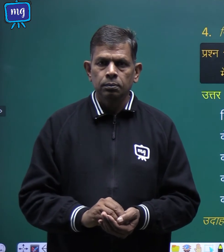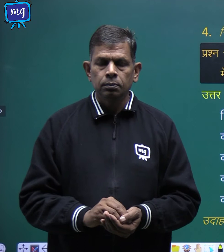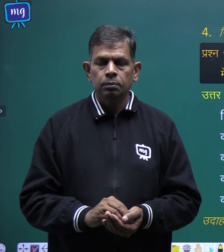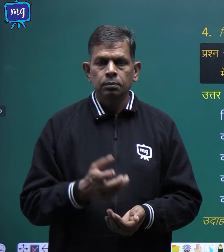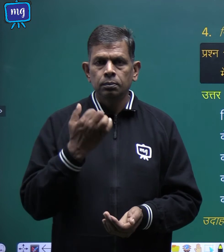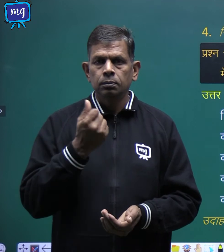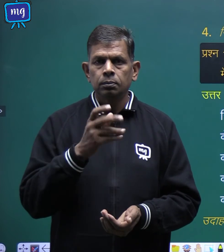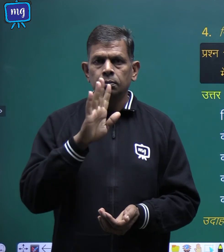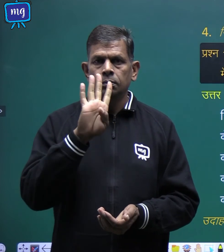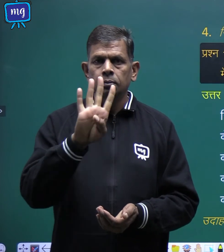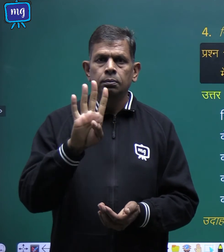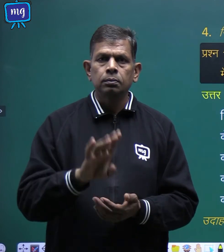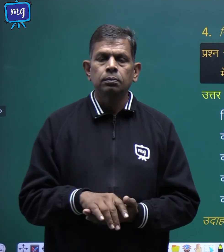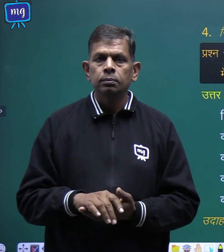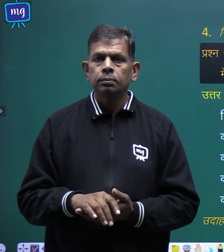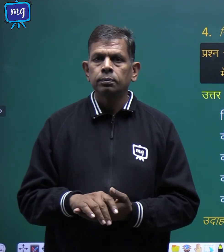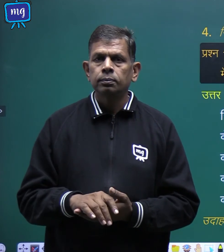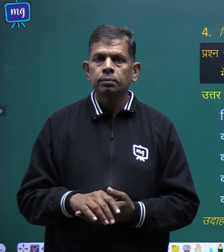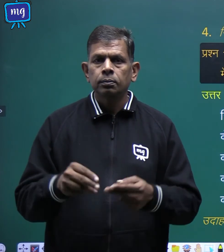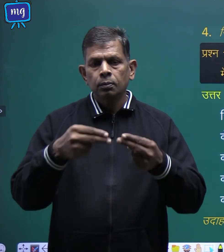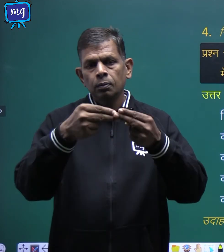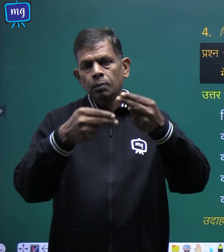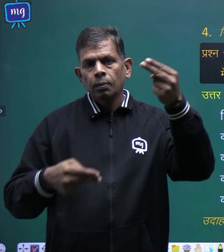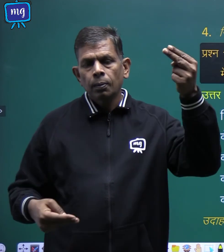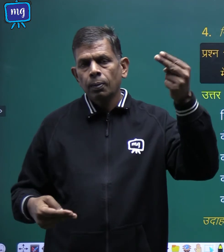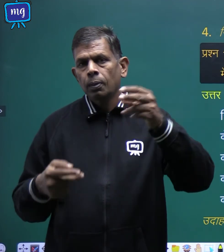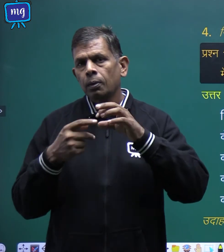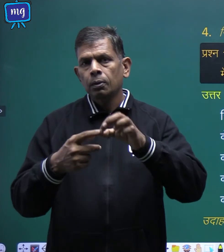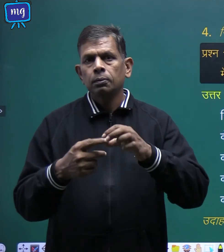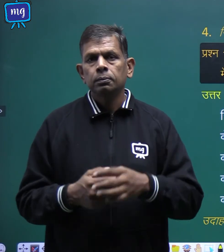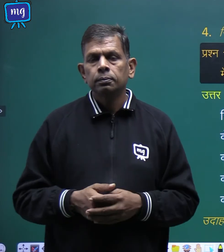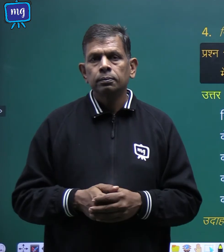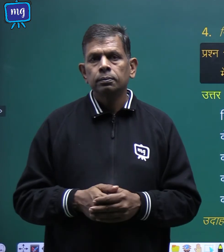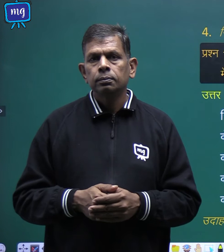नंबर 4, निबंधात्मक प्रश्न।